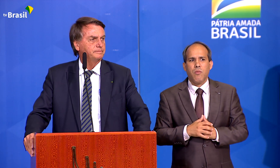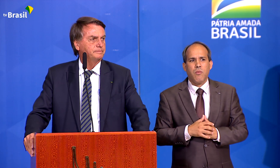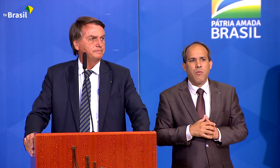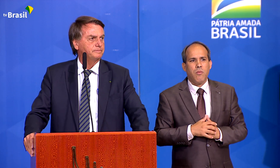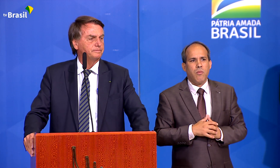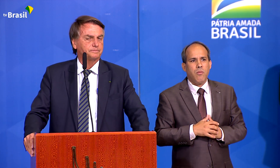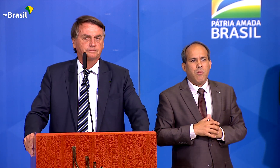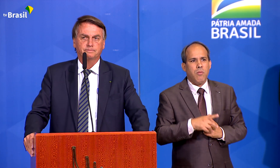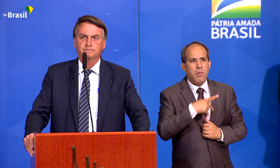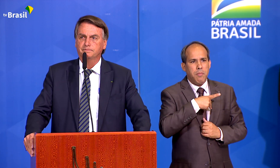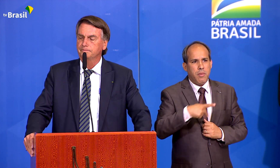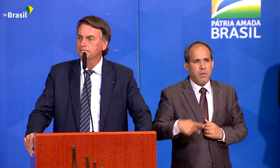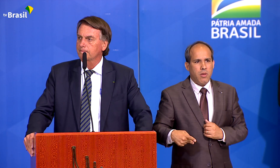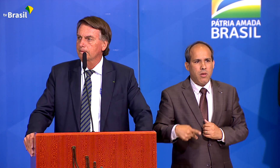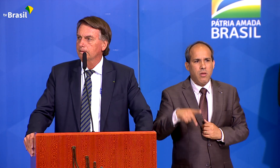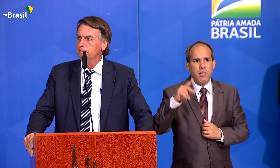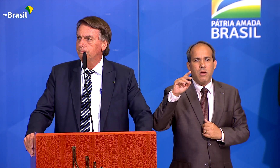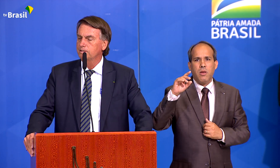Bolívia